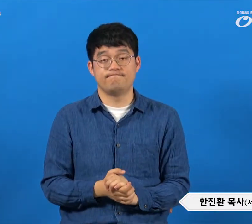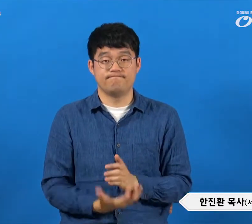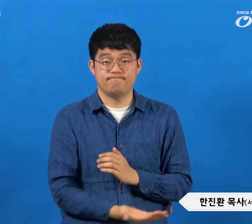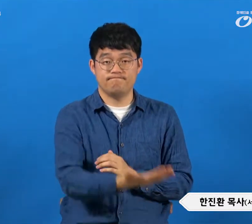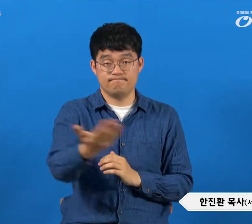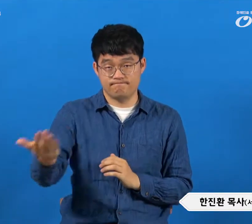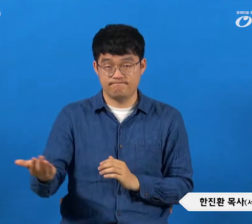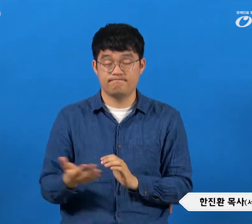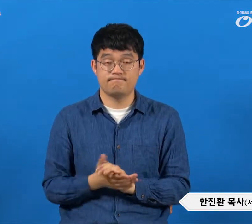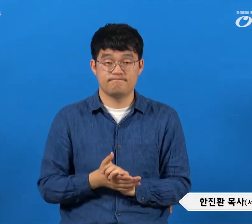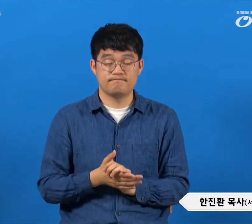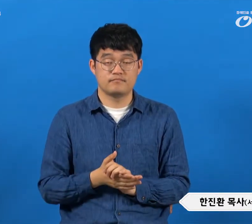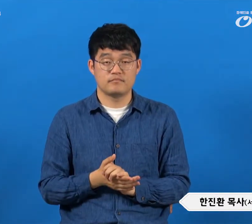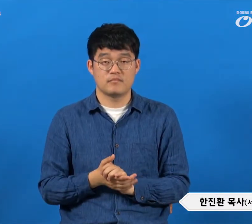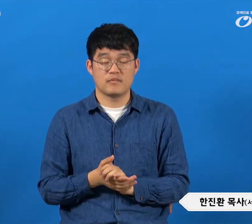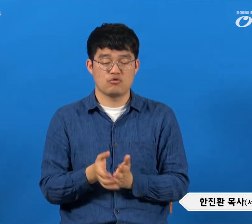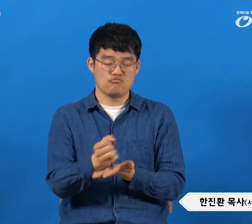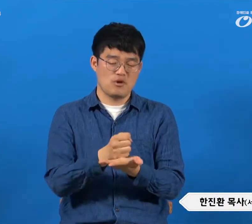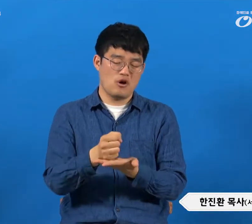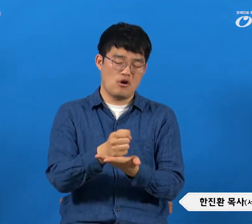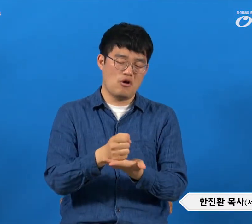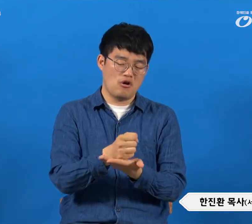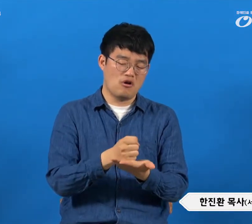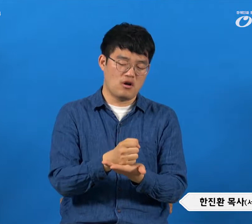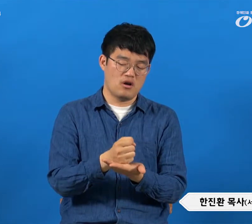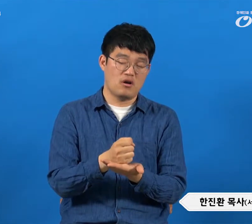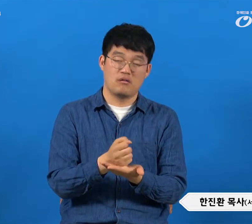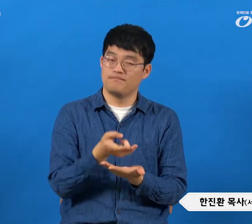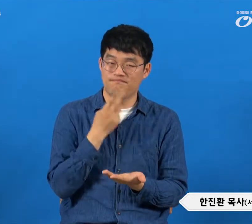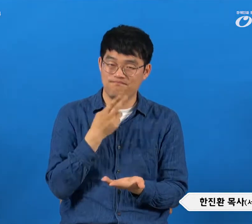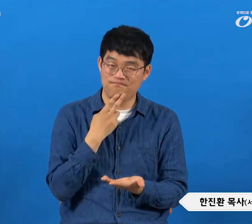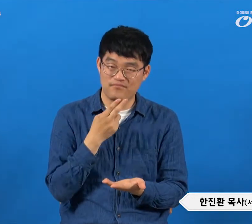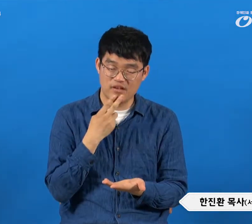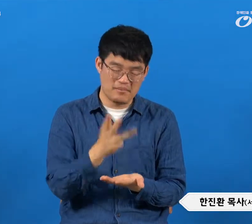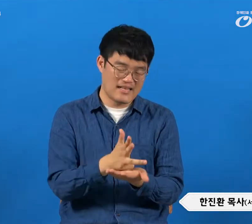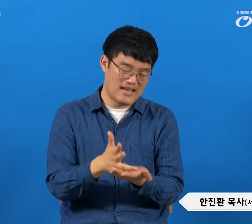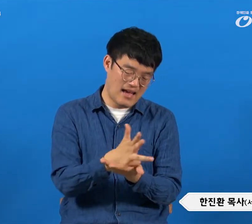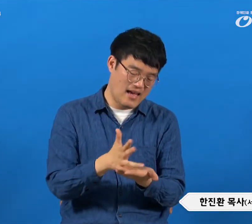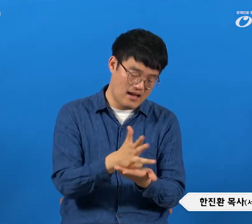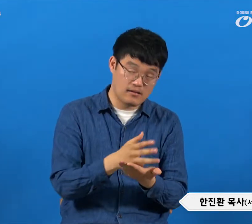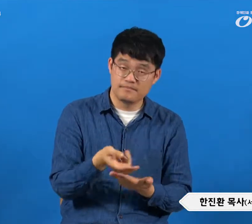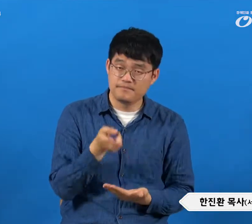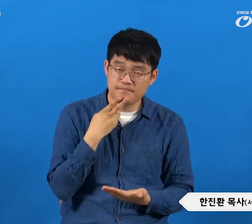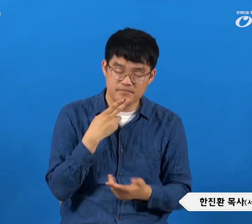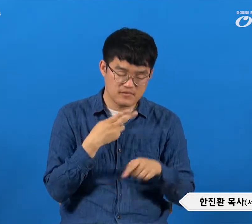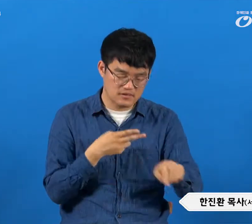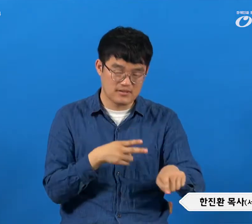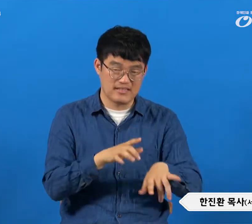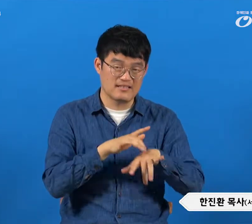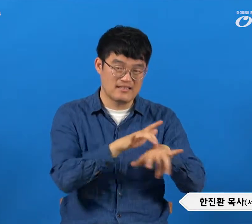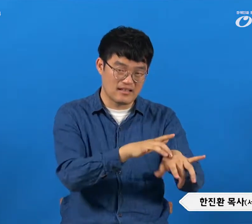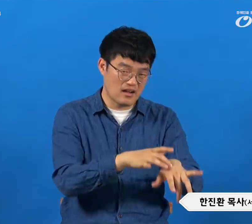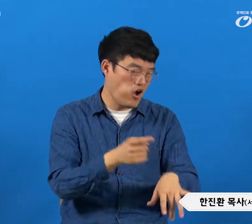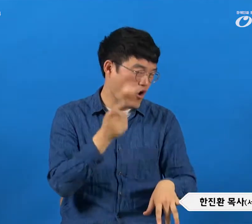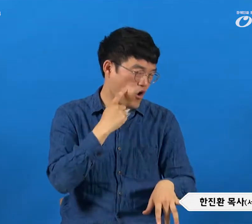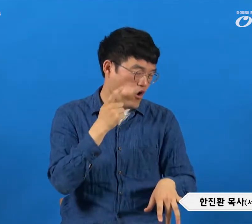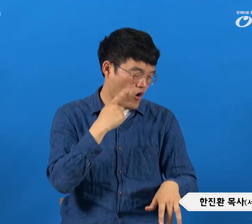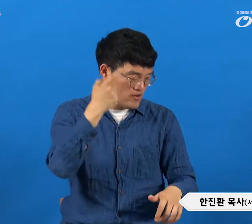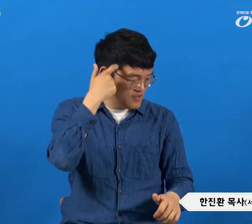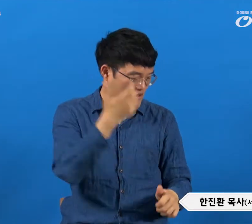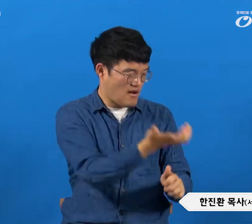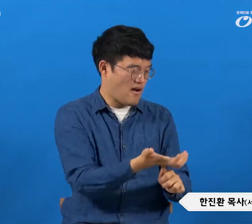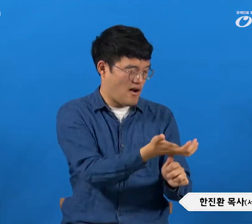여러분, 운명이라는 것은 없습니다. 숙명이라는 것은 없습니다. 그건 사탄이 우리에게